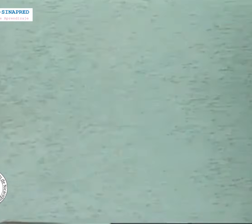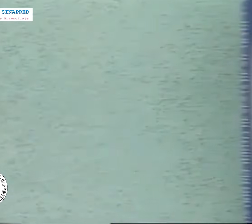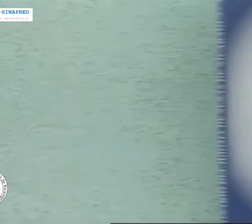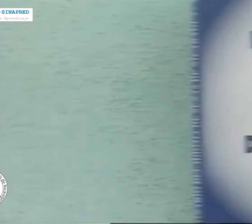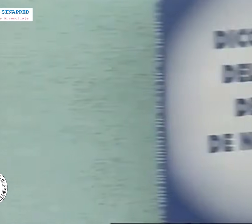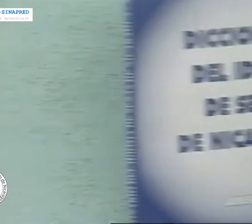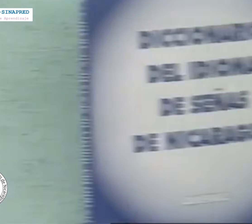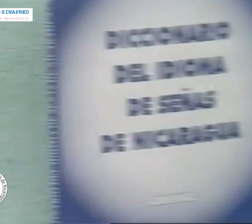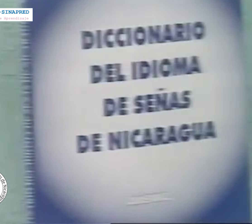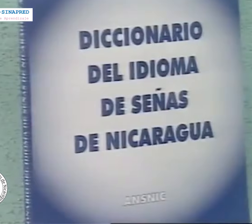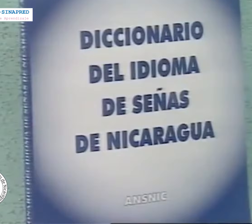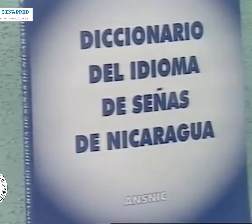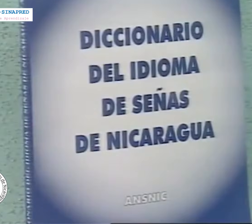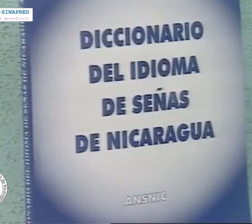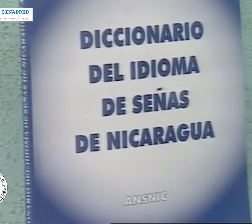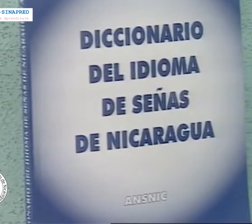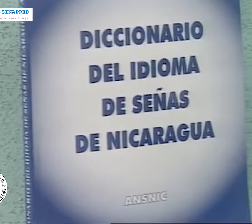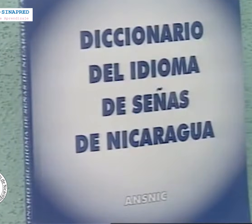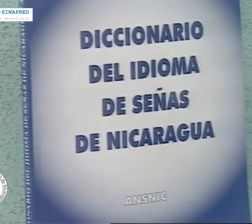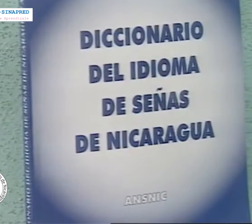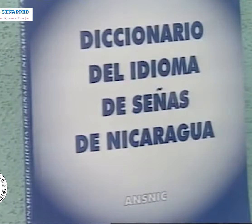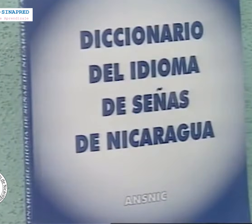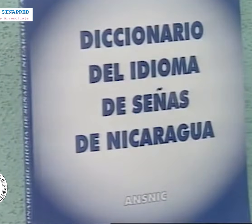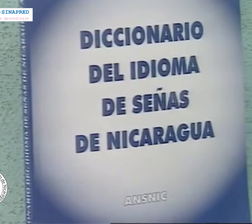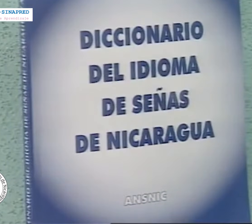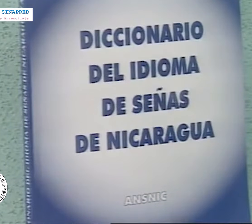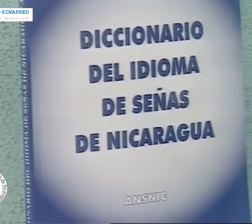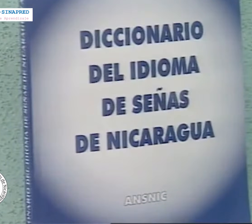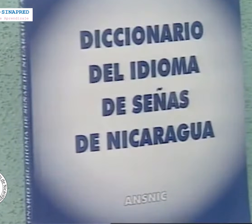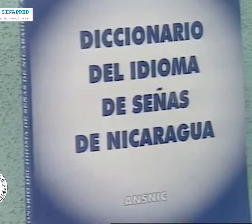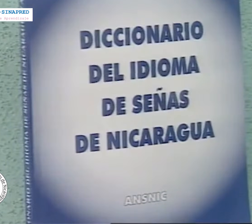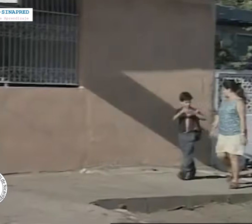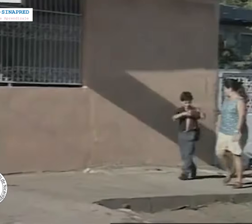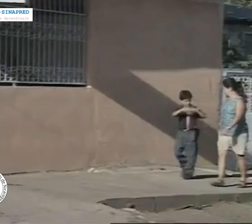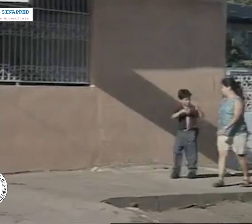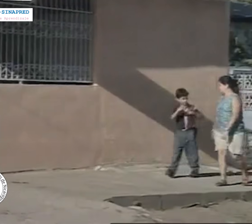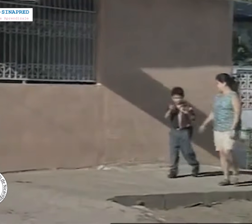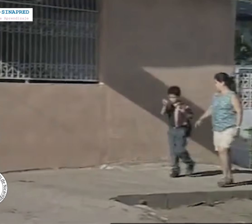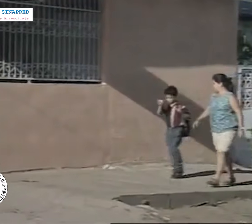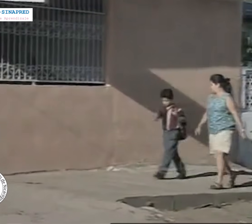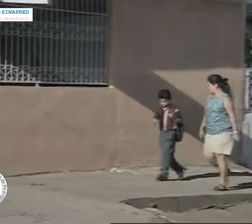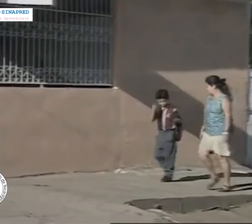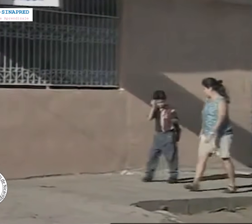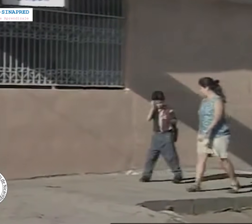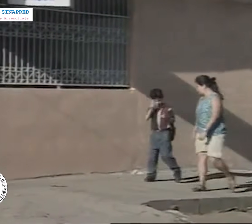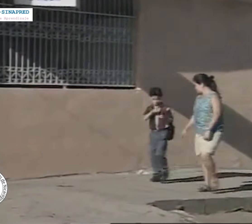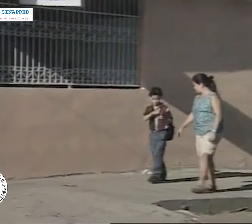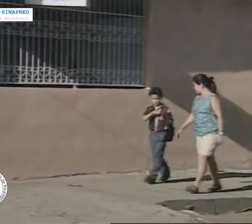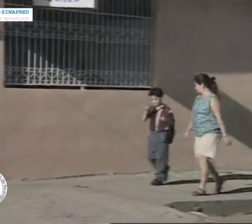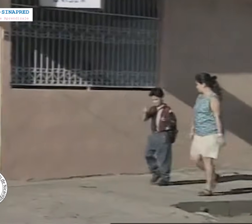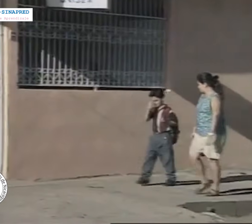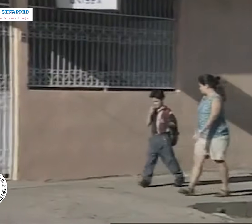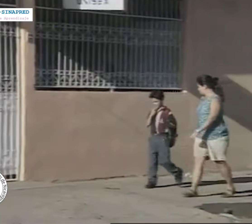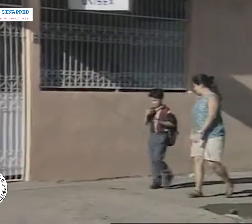en un momento ustedes lo pueden conocer. Entonces en 2002 sacamos el siguiente diccionario, que era para